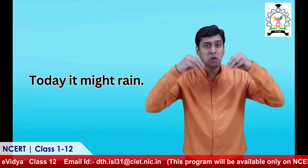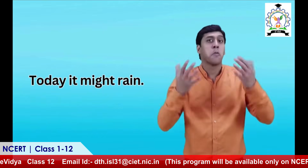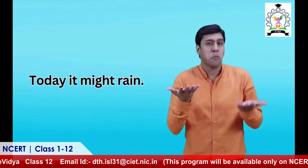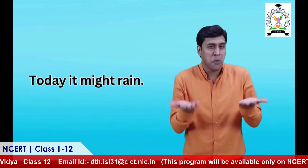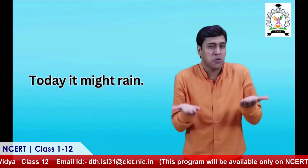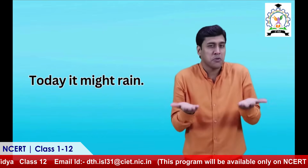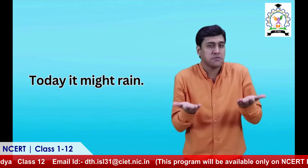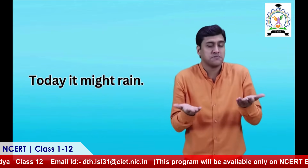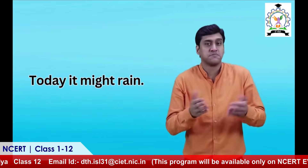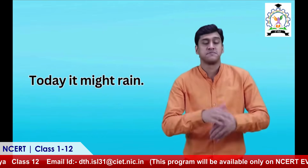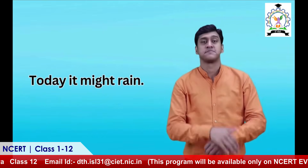आज शायद बारिश होगी।